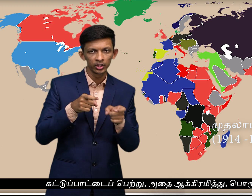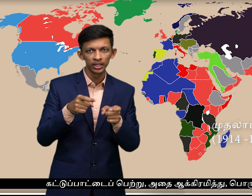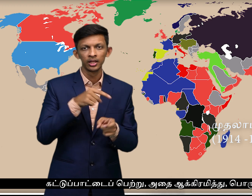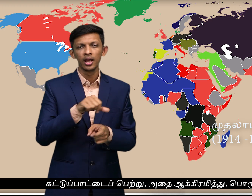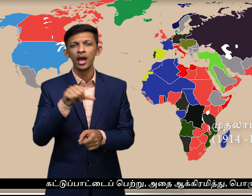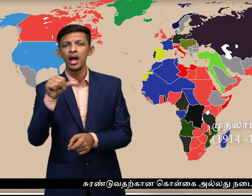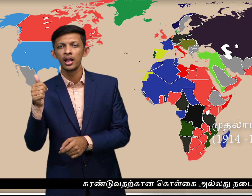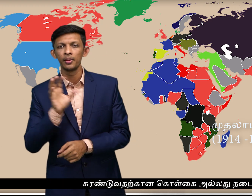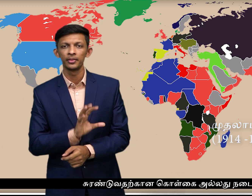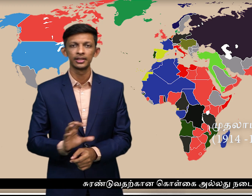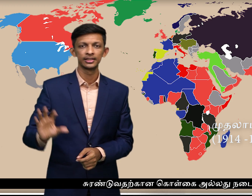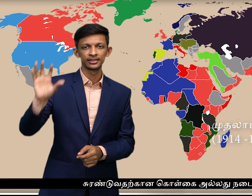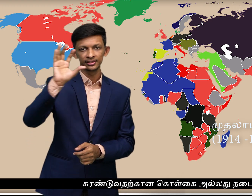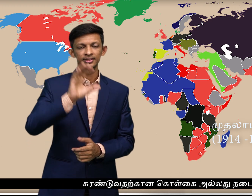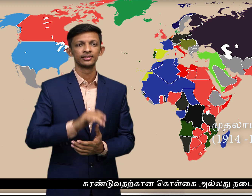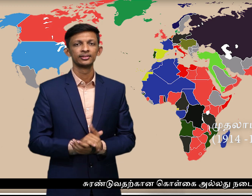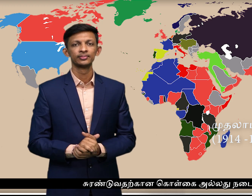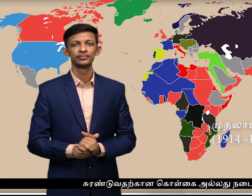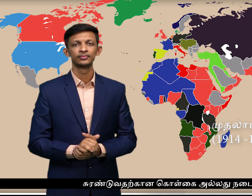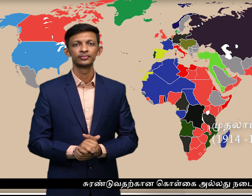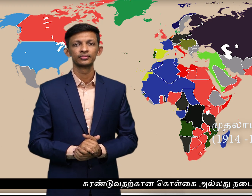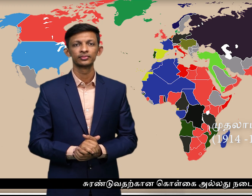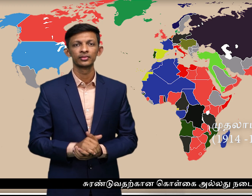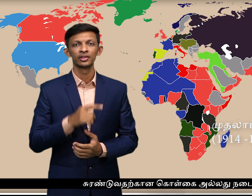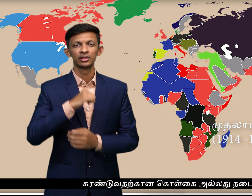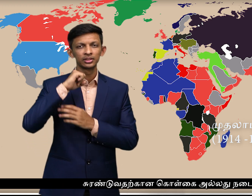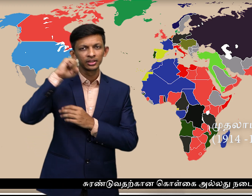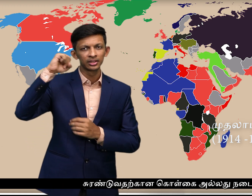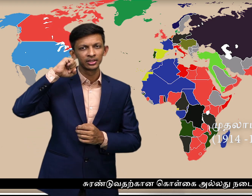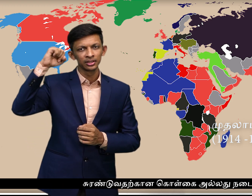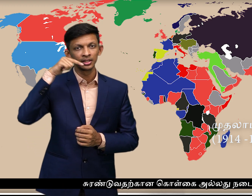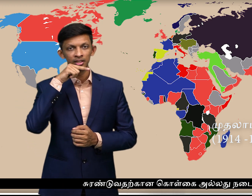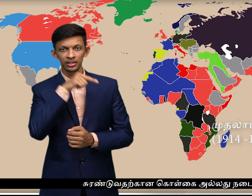பொருளாதார ரீதியாக சுரண்டுவதற்கான கொள்கை அல்லது நடைமுறை.